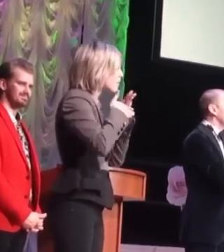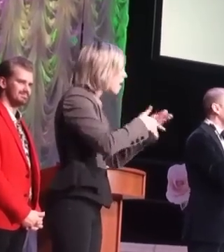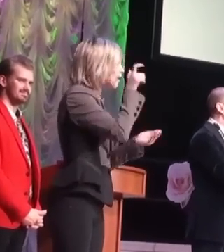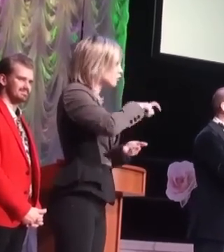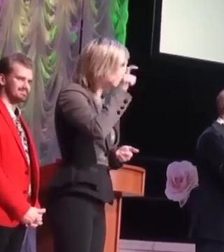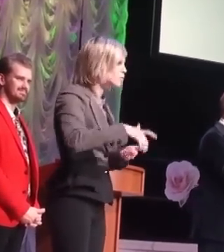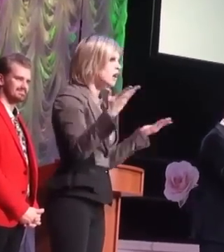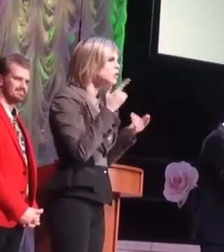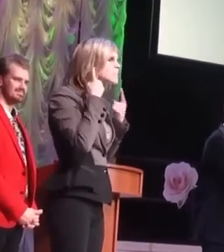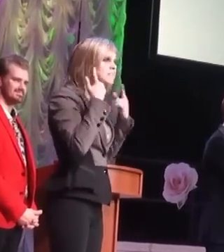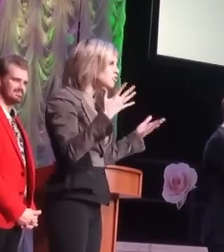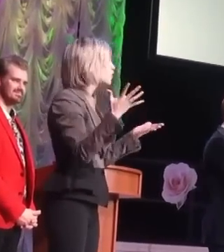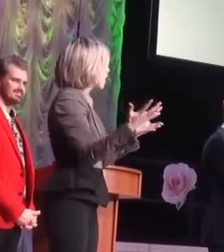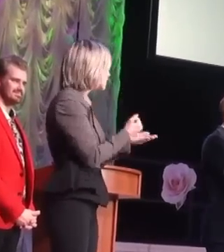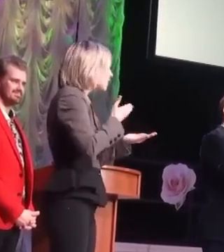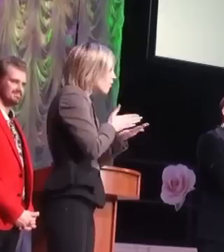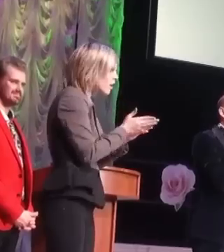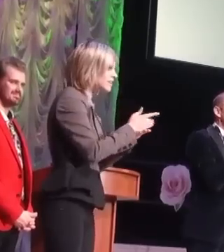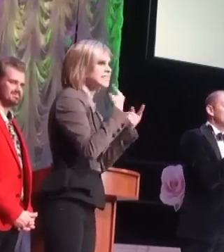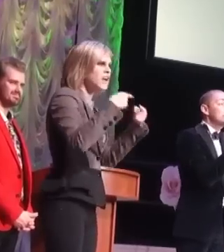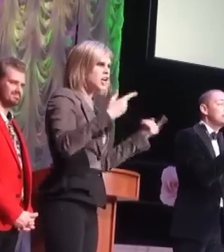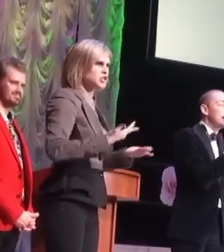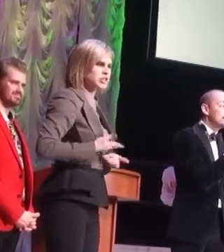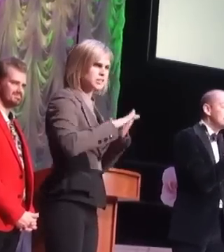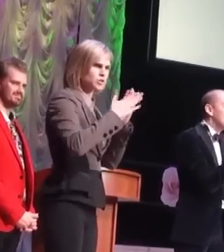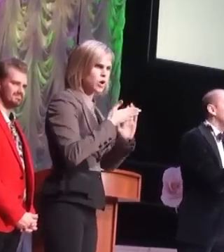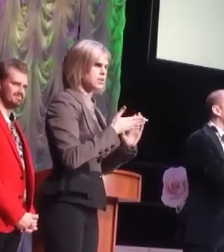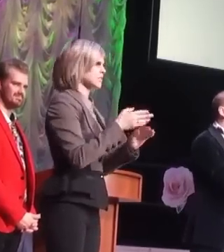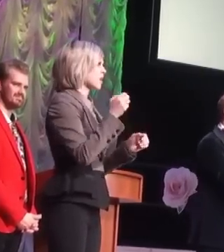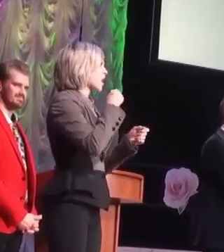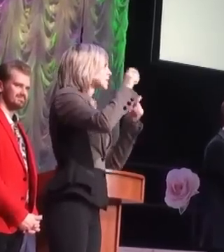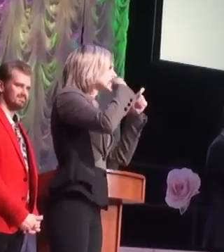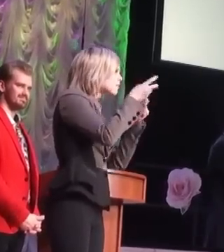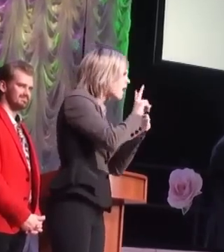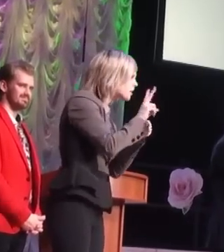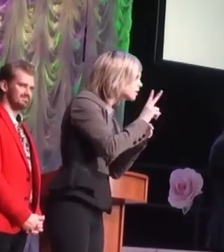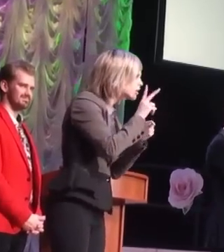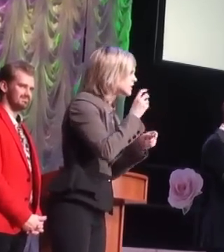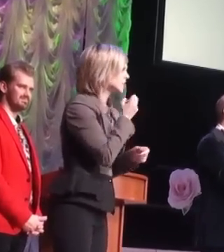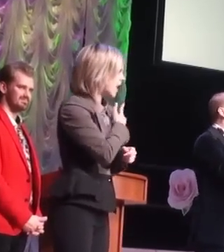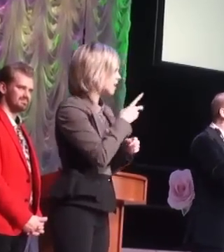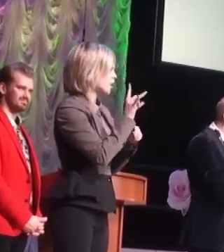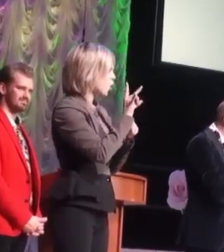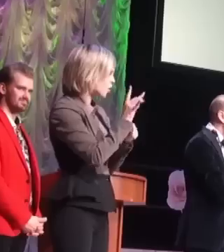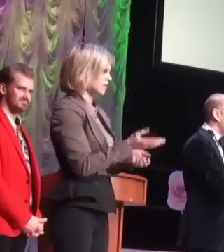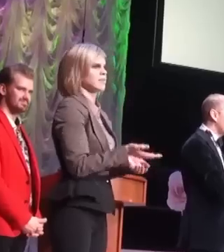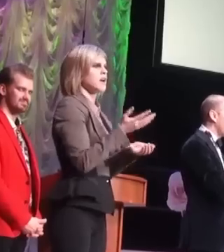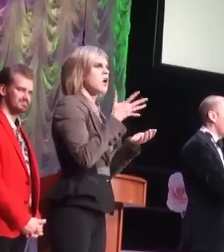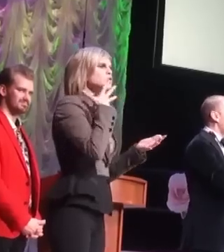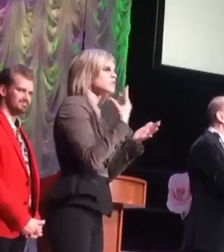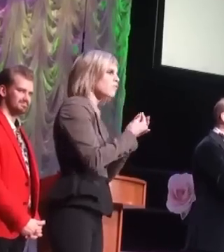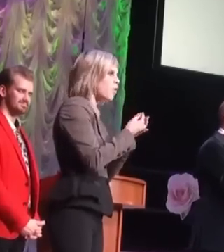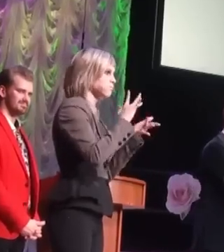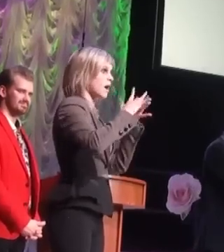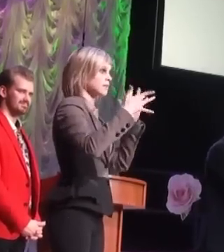слышат, находить выходы из жизненных ситуаций. Занимается тем, что снимает социальные ролики и выкладывает их в Ютубе, в интернете. У нее свой